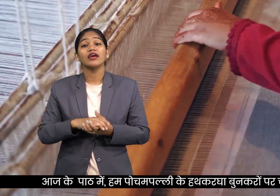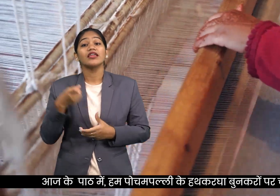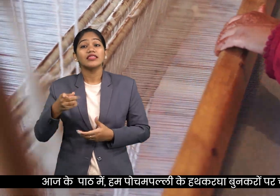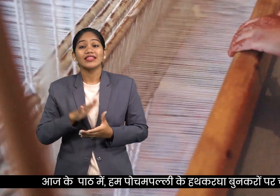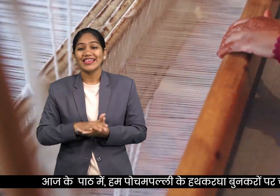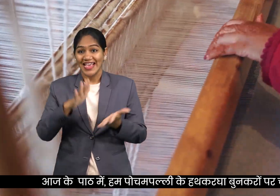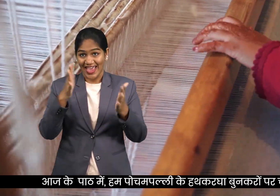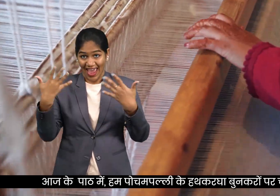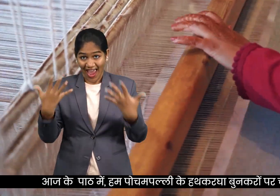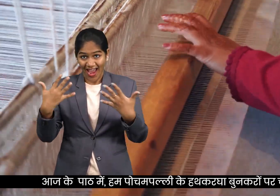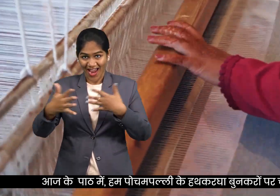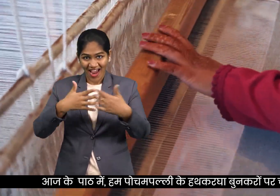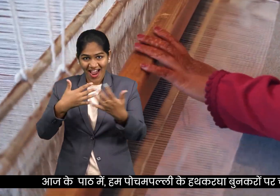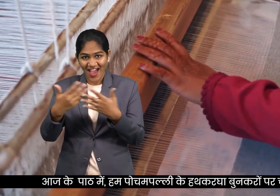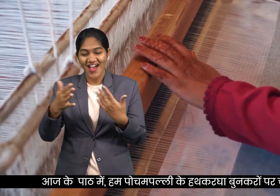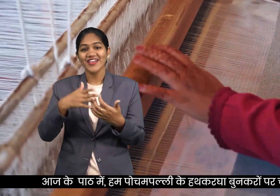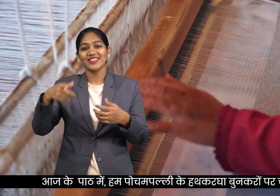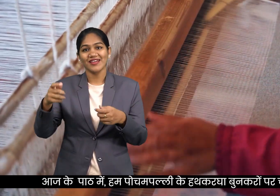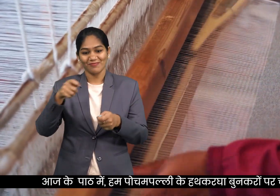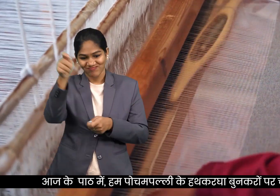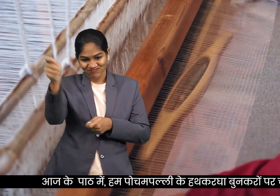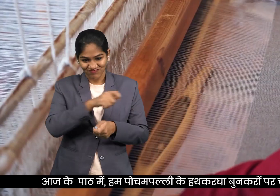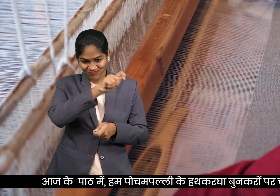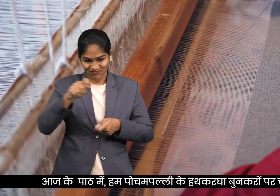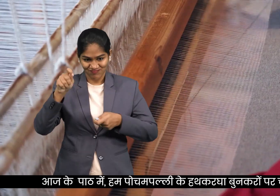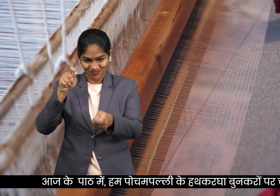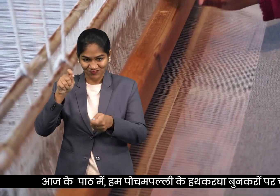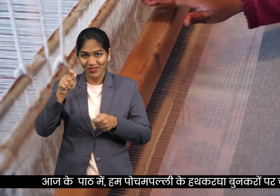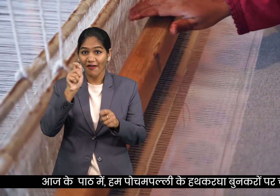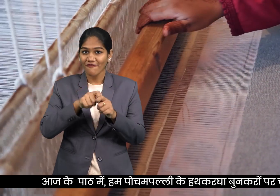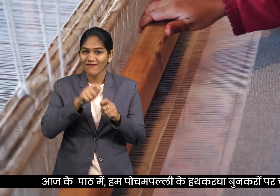पोचमपल्ली के हथकरघा बुनकरों पर चर्चा करने वाले हैं।